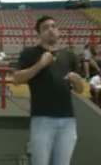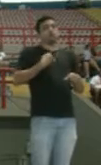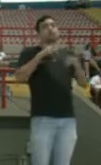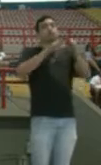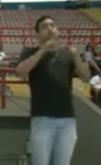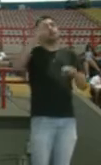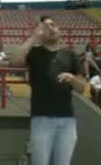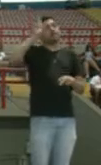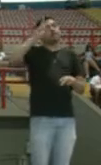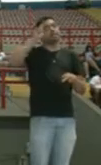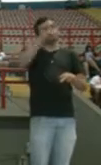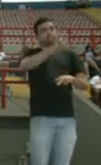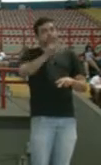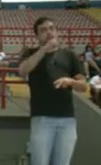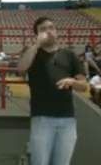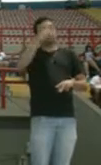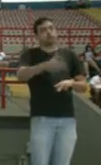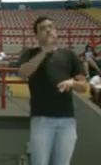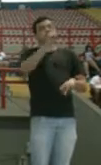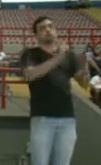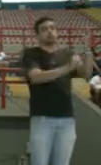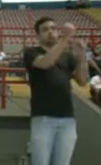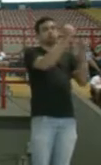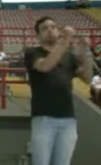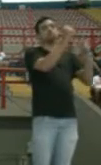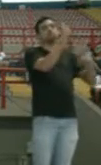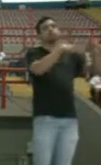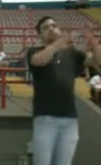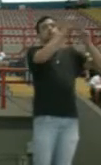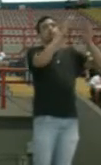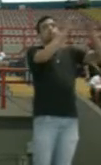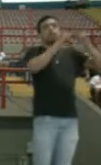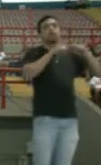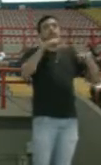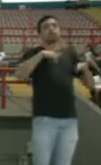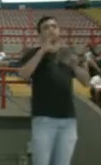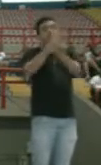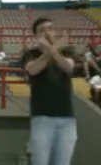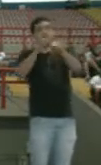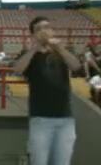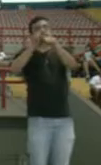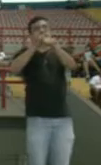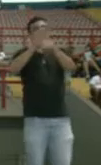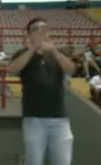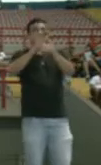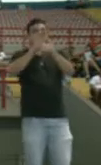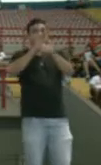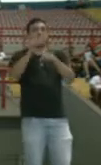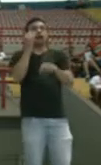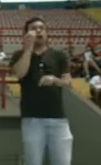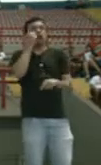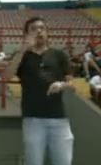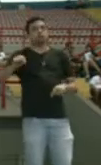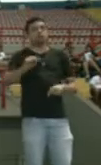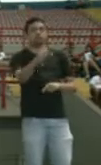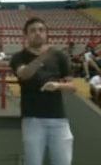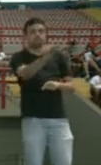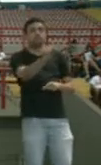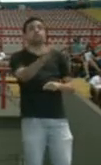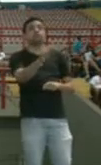A literatura até gosta de brincar quando vai falar de Revolução Industrial, surgem os animais cinzentos. O rato é um